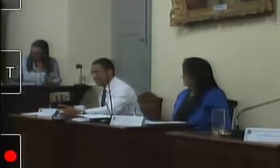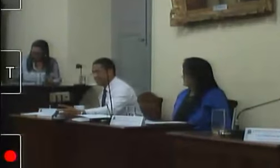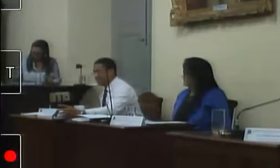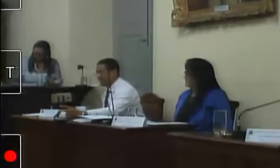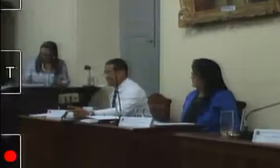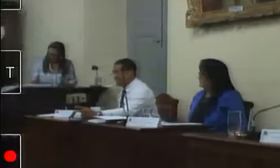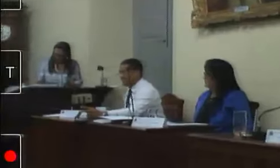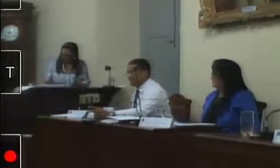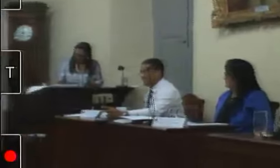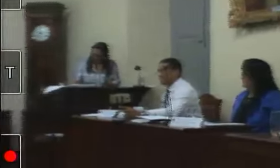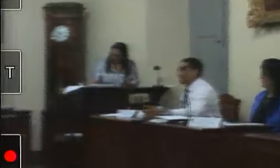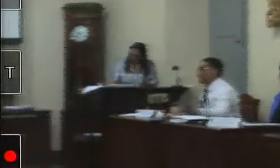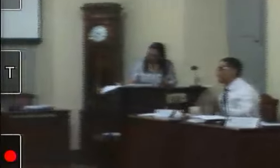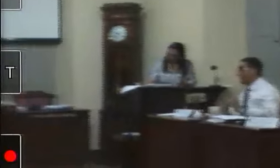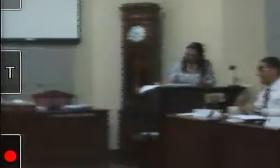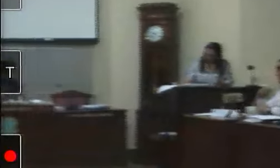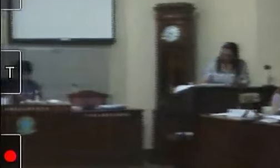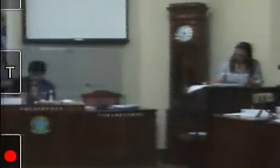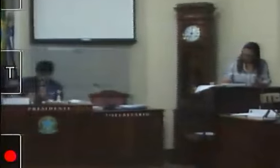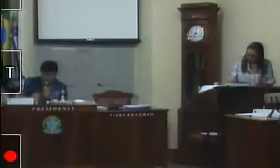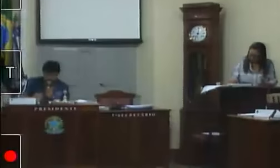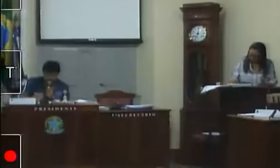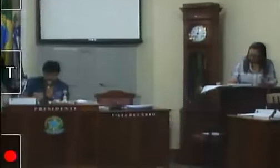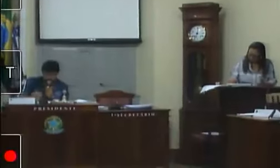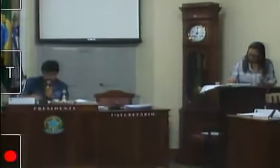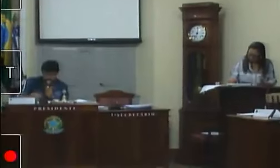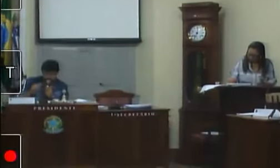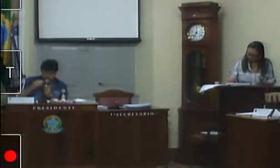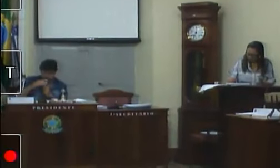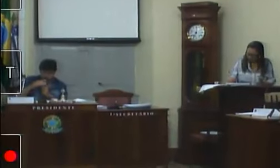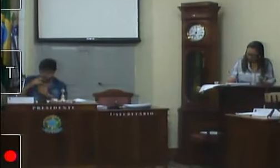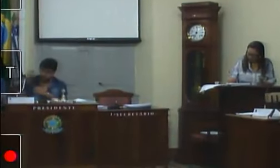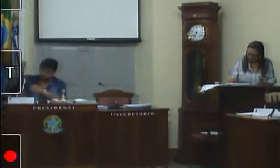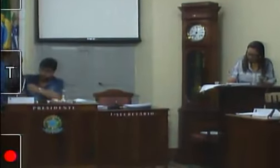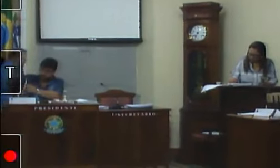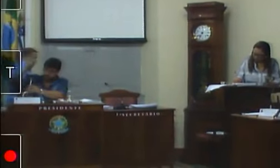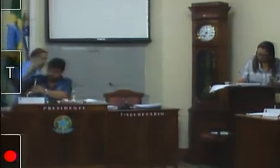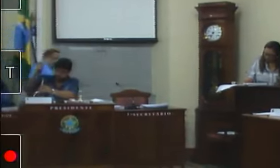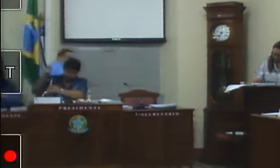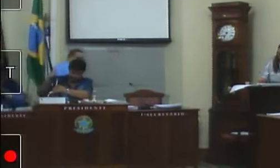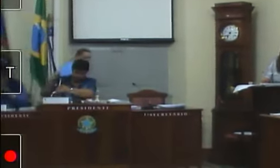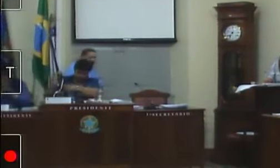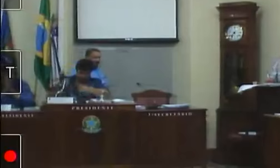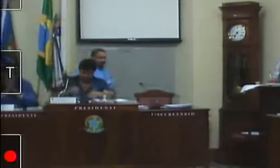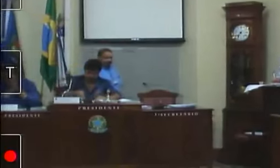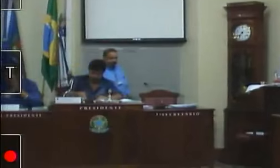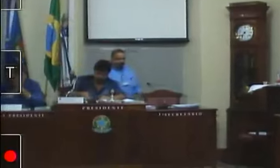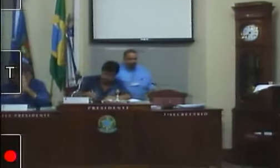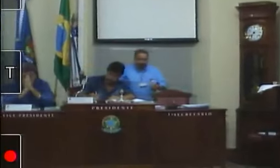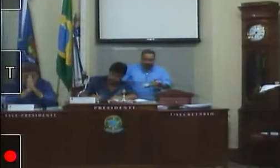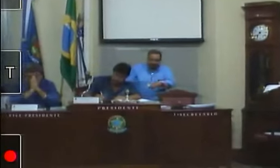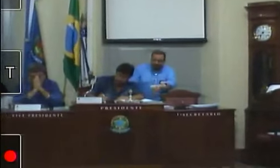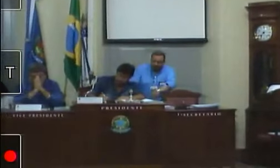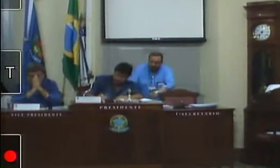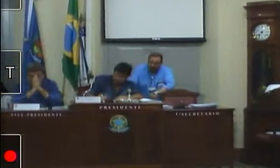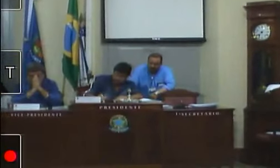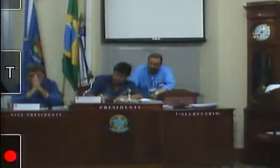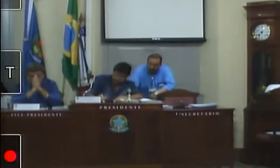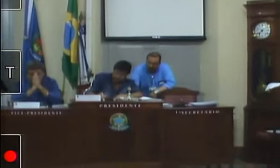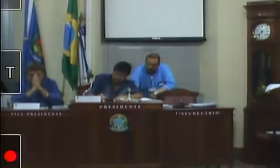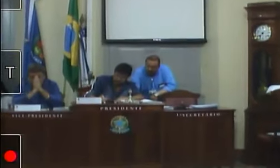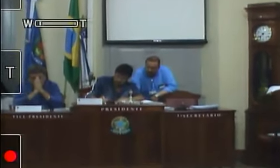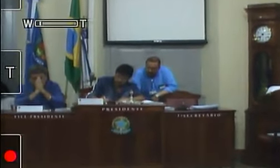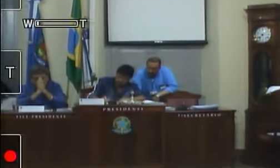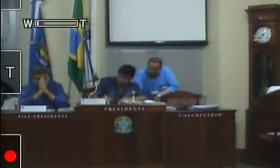Obrigado, vereador Celso Dubar. Próximo a fazer uso do questionamento é o vereador Pedro Graça. Senhora secretária, profissionais